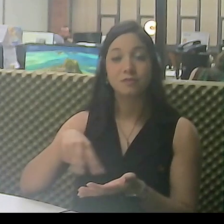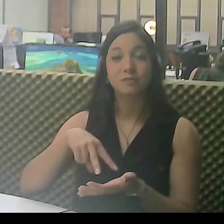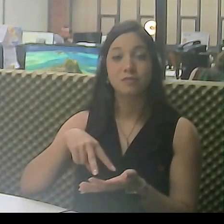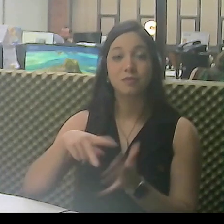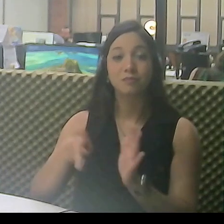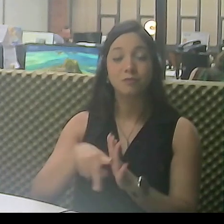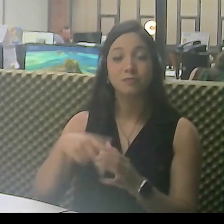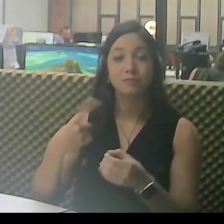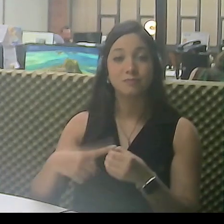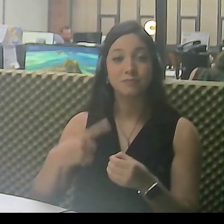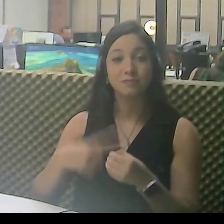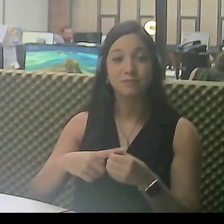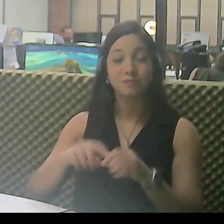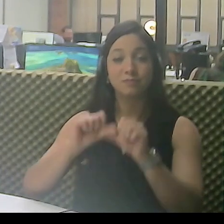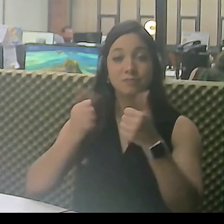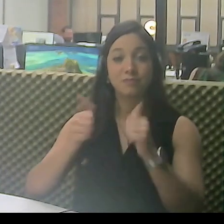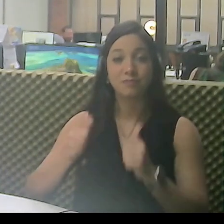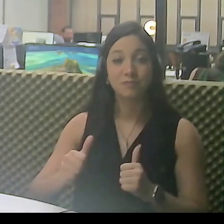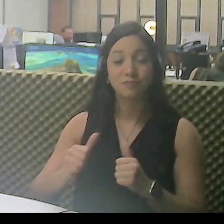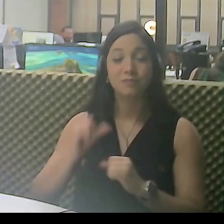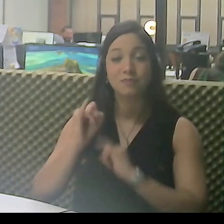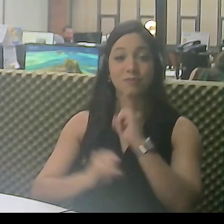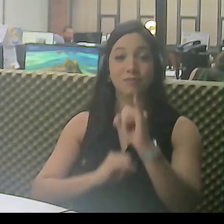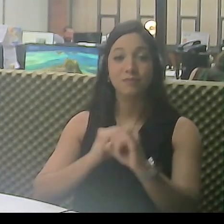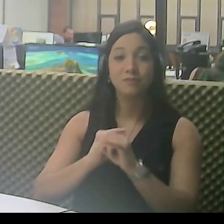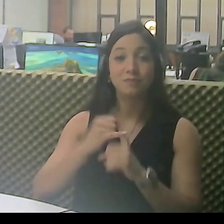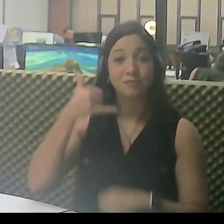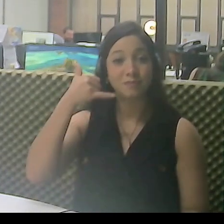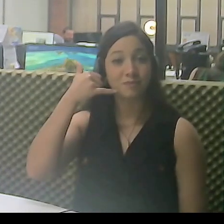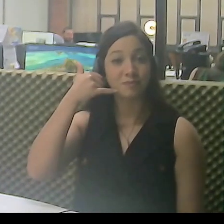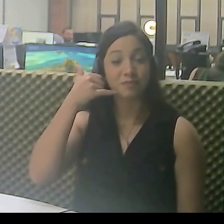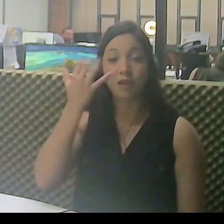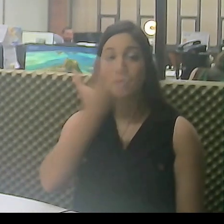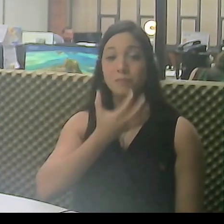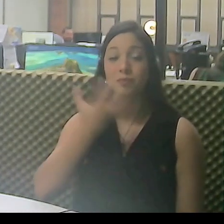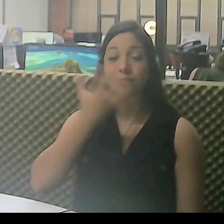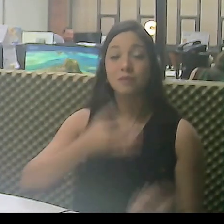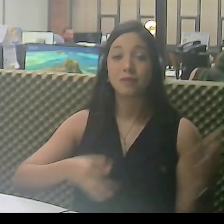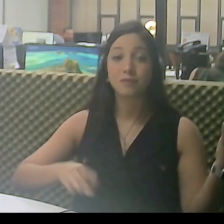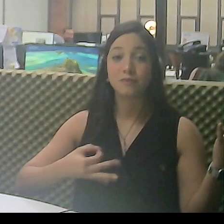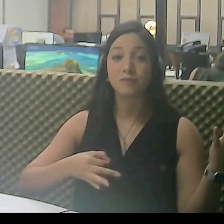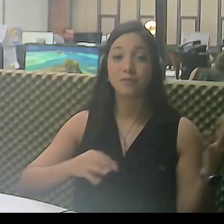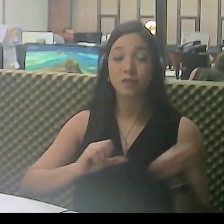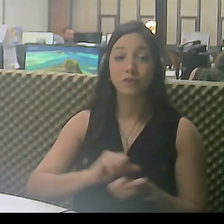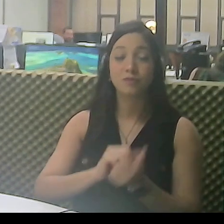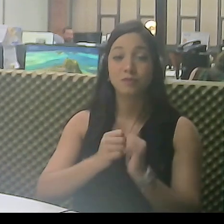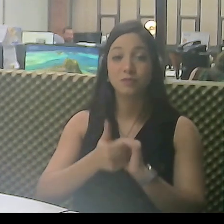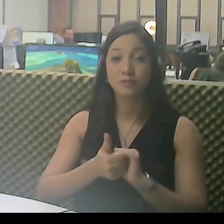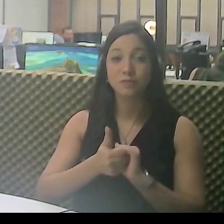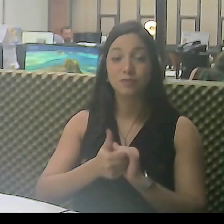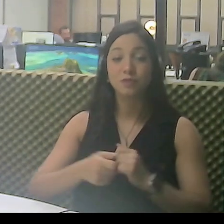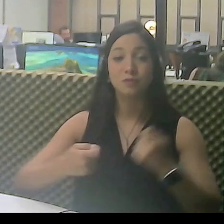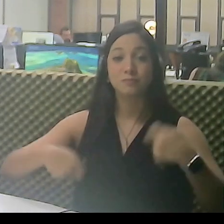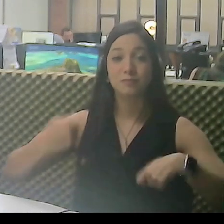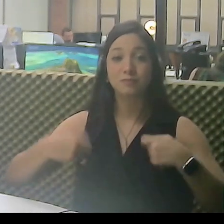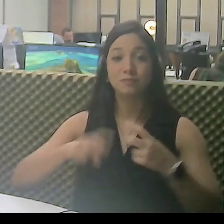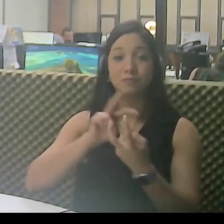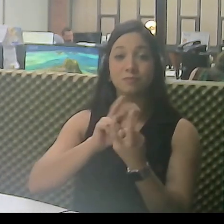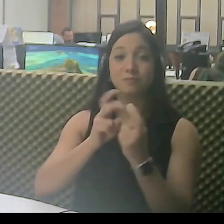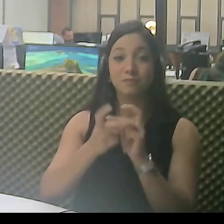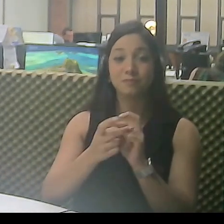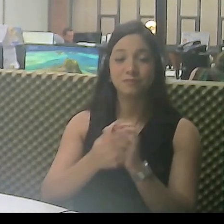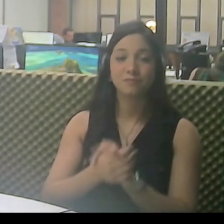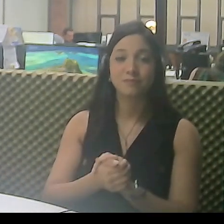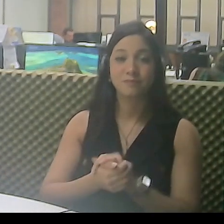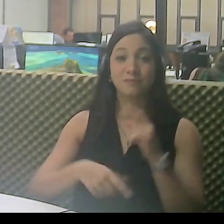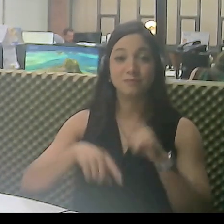dança urbana, artesanato, informática, celular, coral, violão, salão de jogos, fanfarra e capoeira.